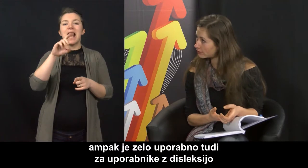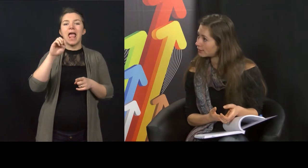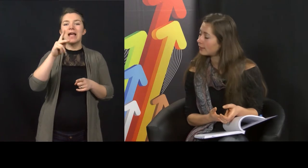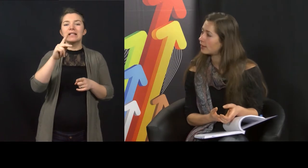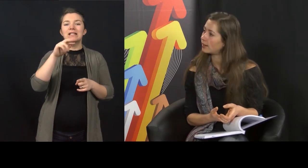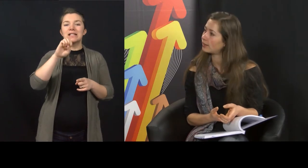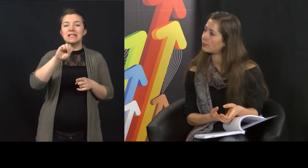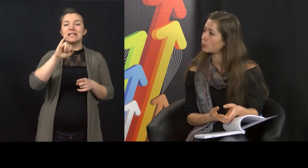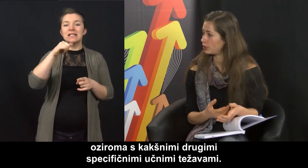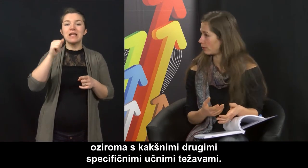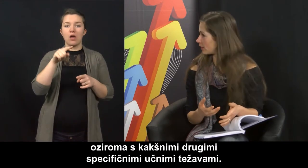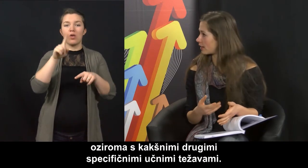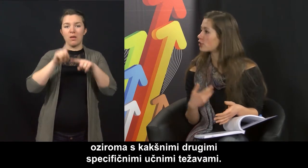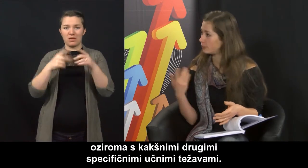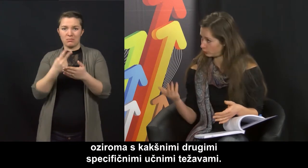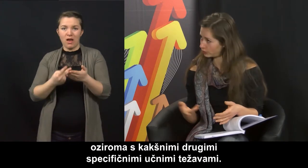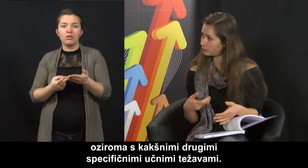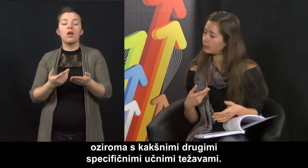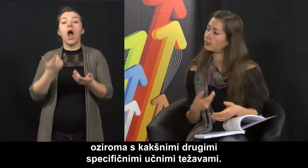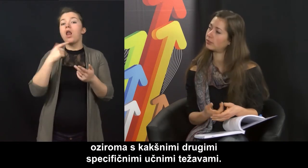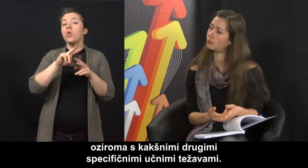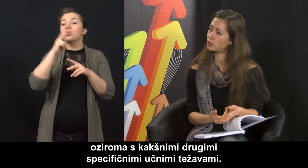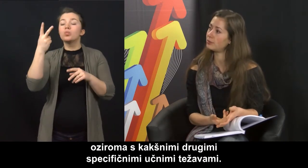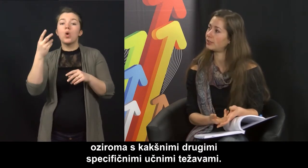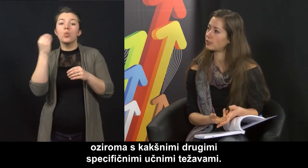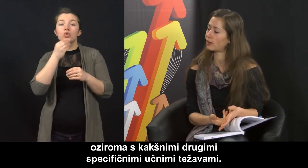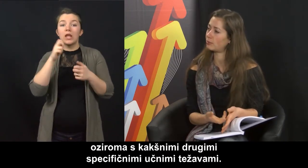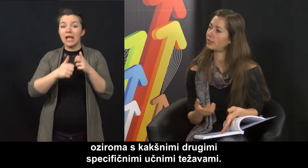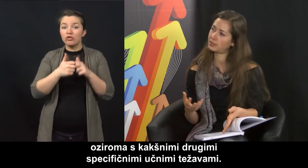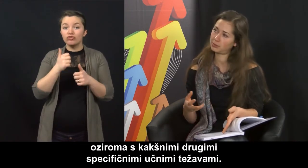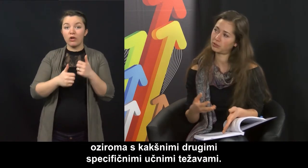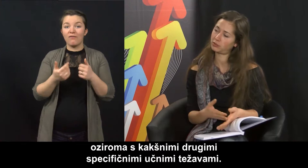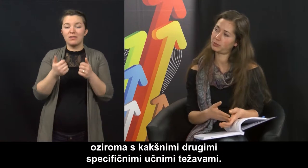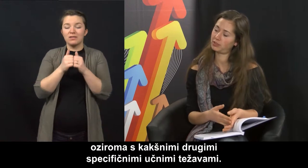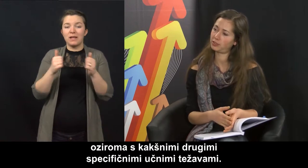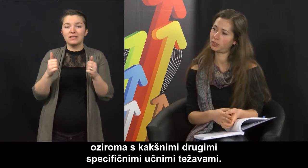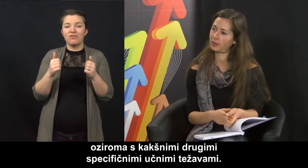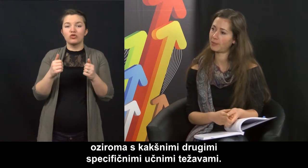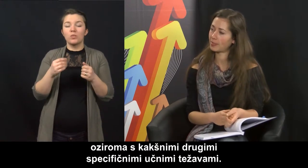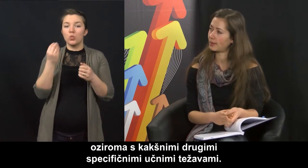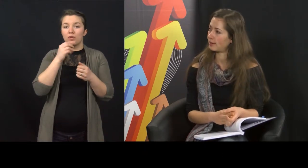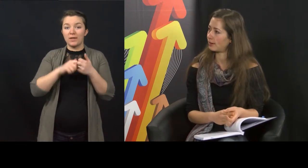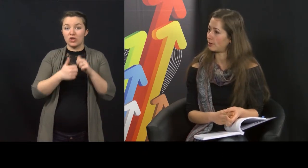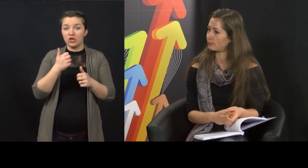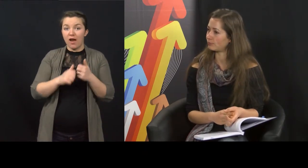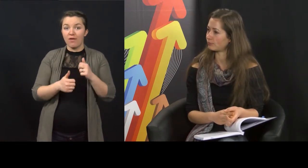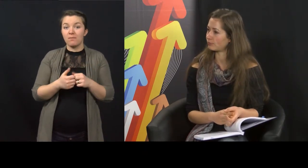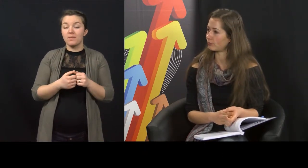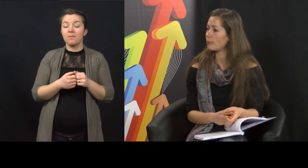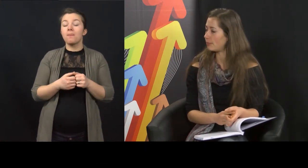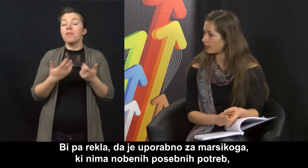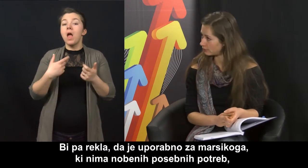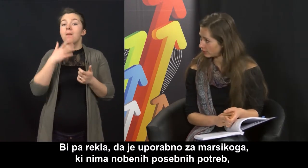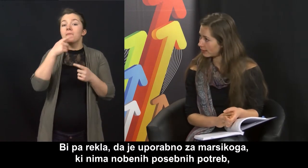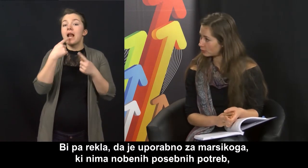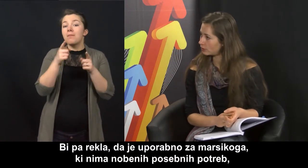disleksijo oziroma s kakšnimi drugimi učnimi težavami, recimo specifičnimi.